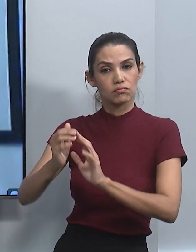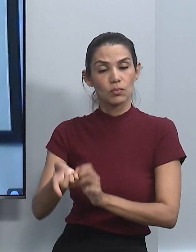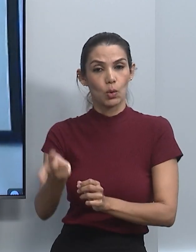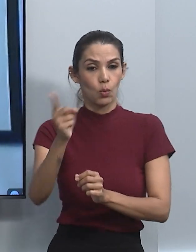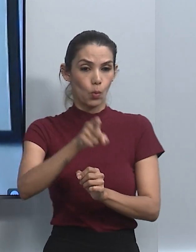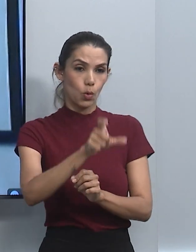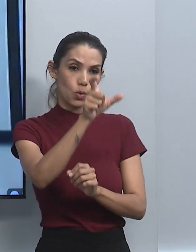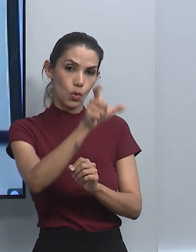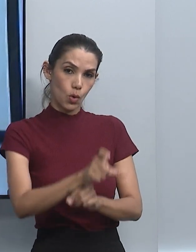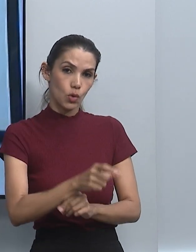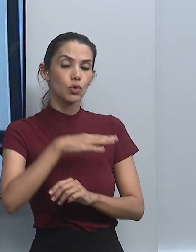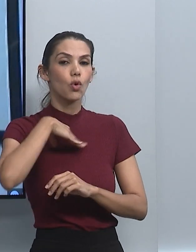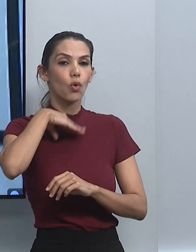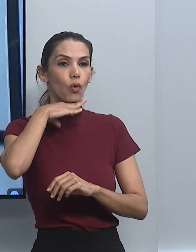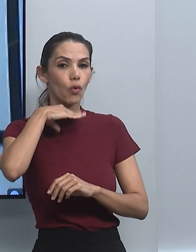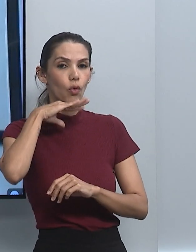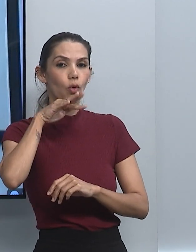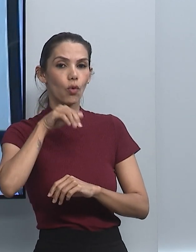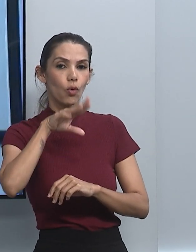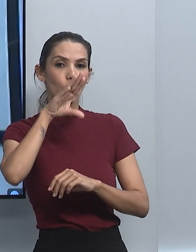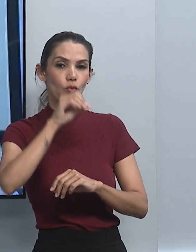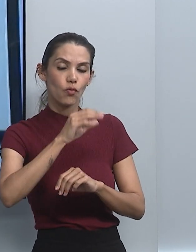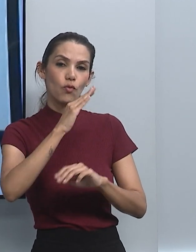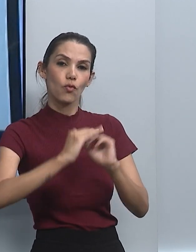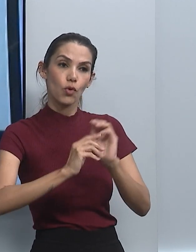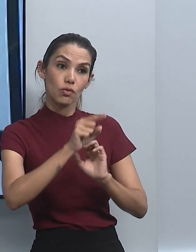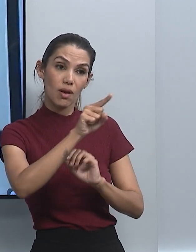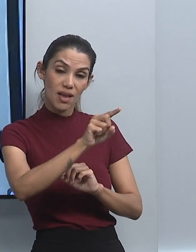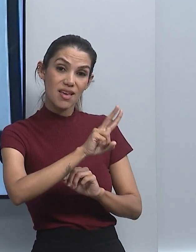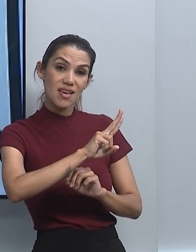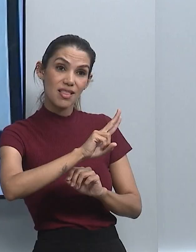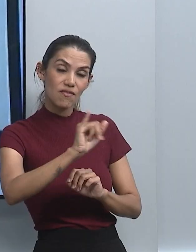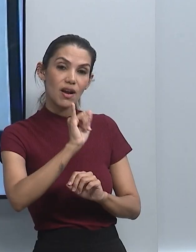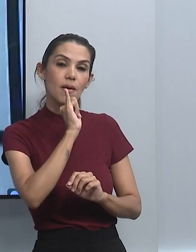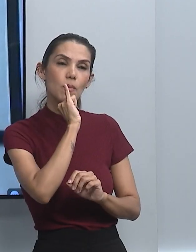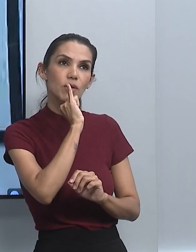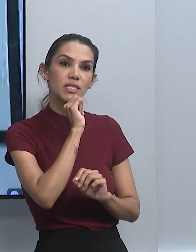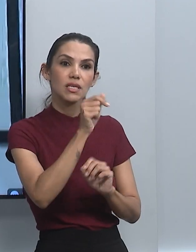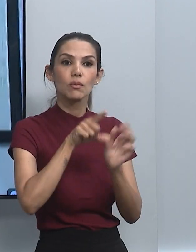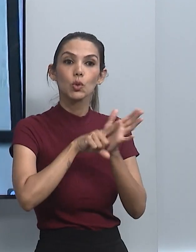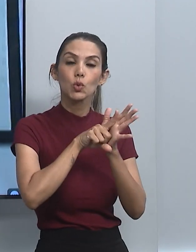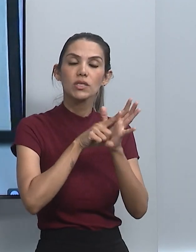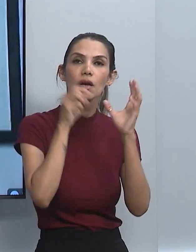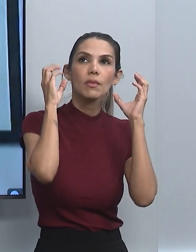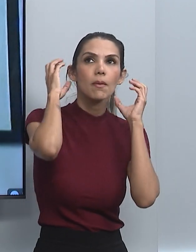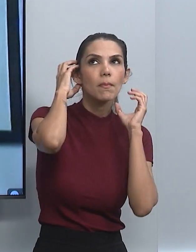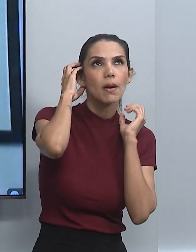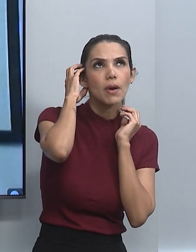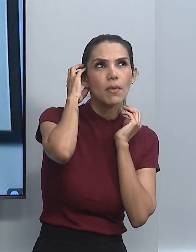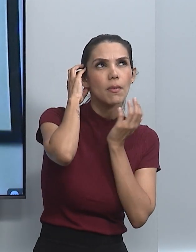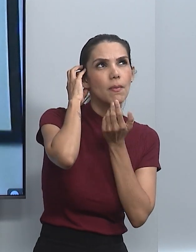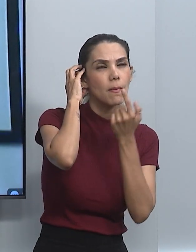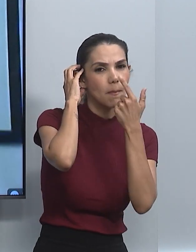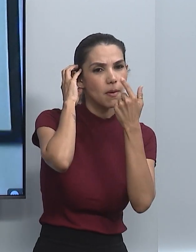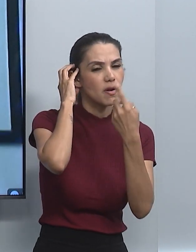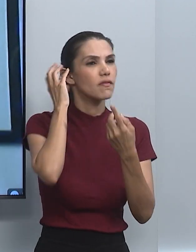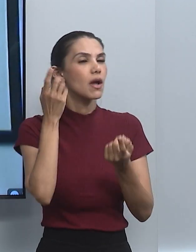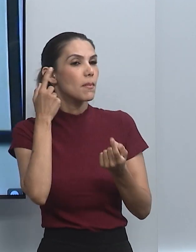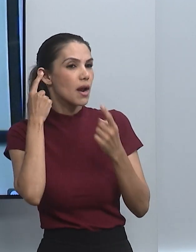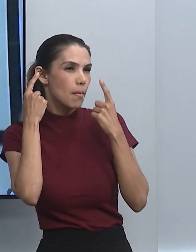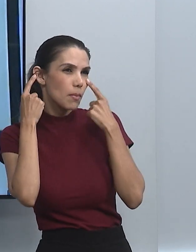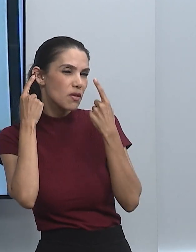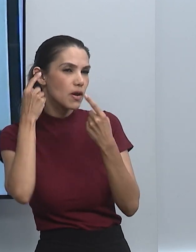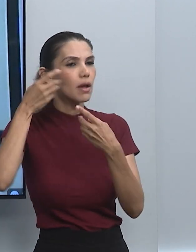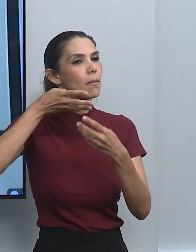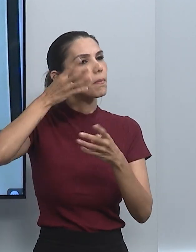o profissional quem vai realizar os exames, como a audiometria, que é o exame que vai medir os limiares da